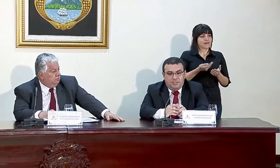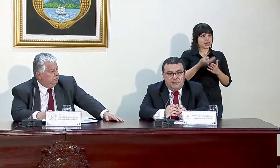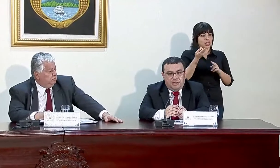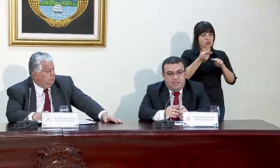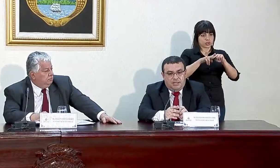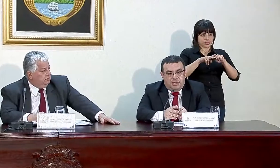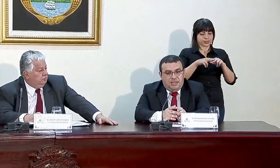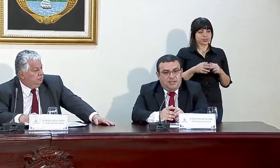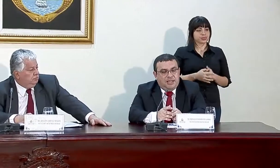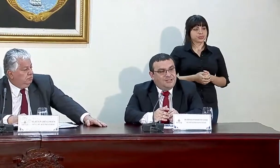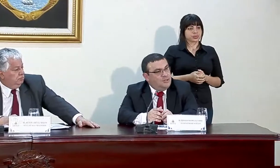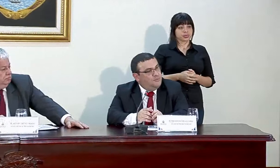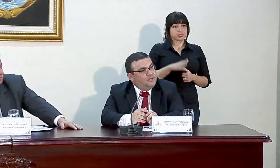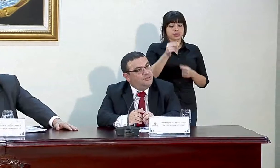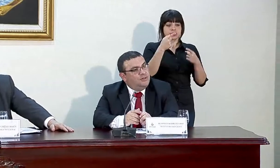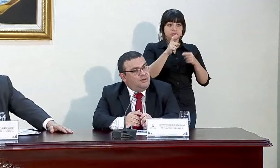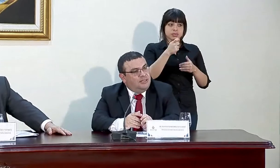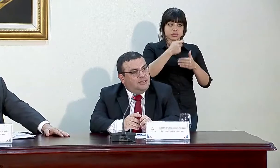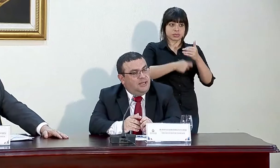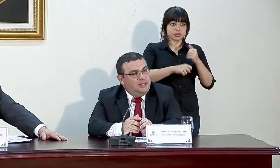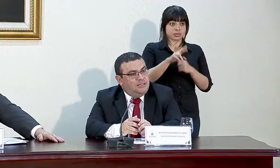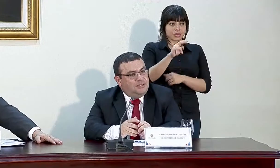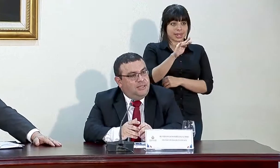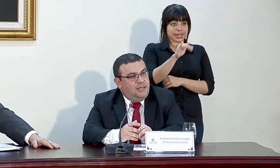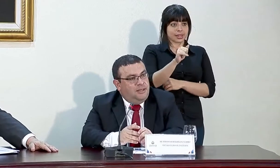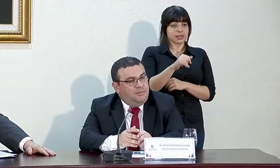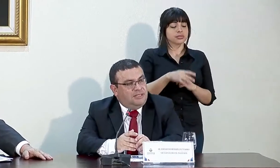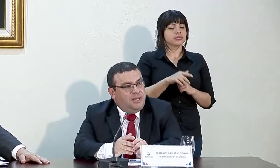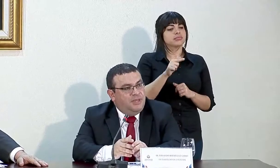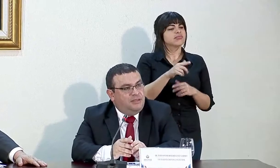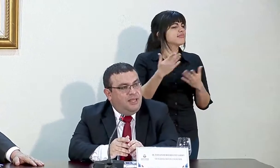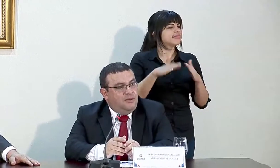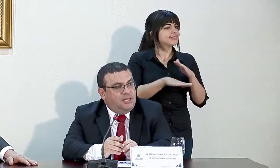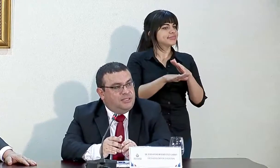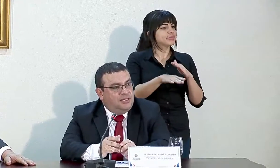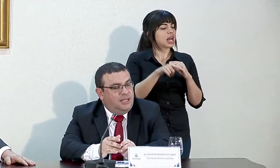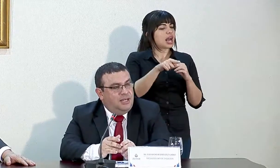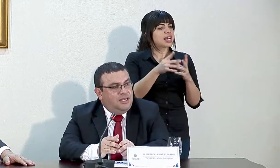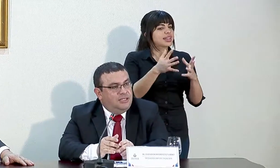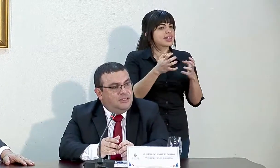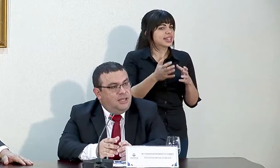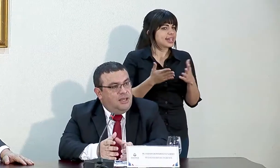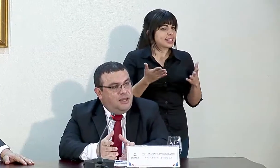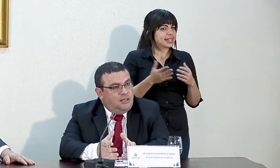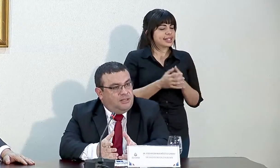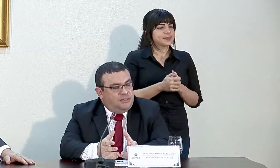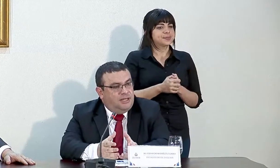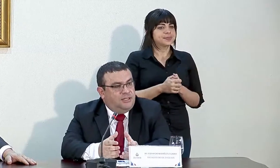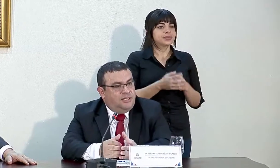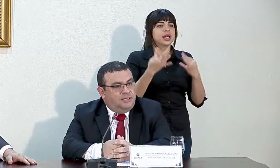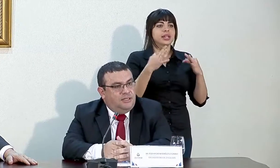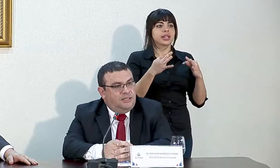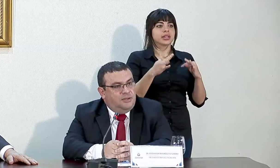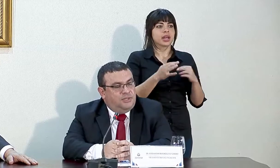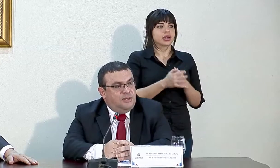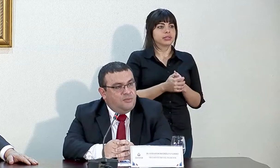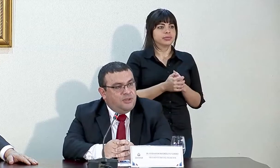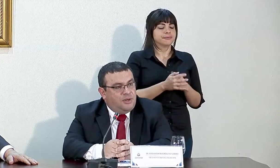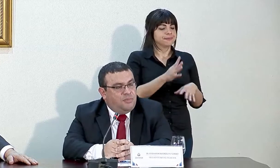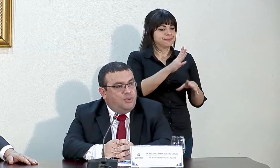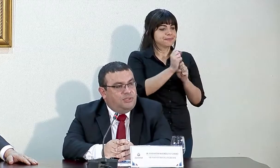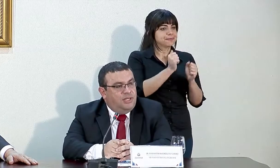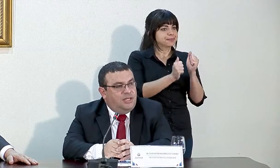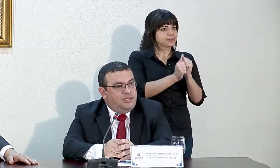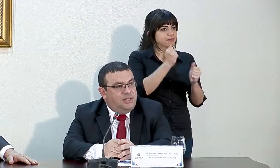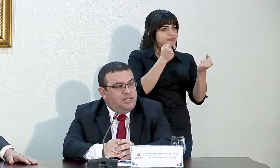agregado. Y en el caso del impuesto de renta, básicamente ahí lo que se quiere es tratar de obtener un